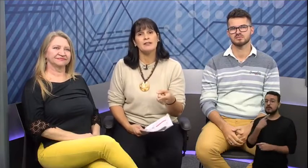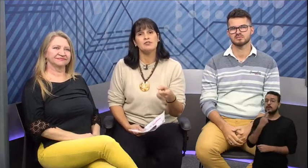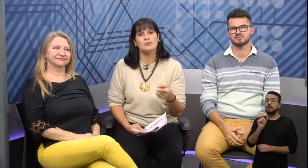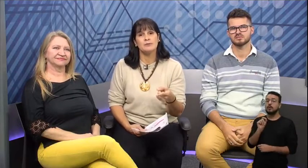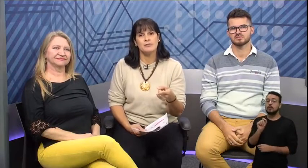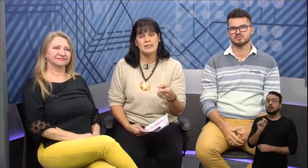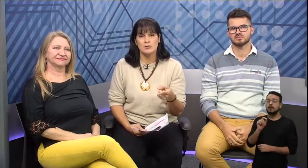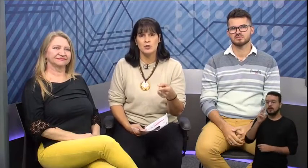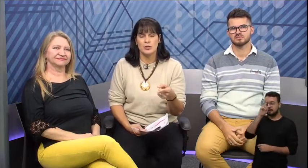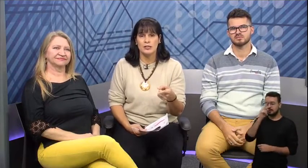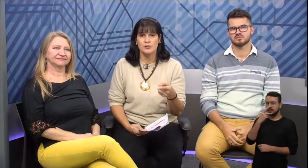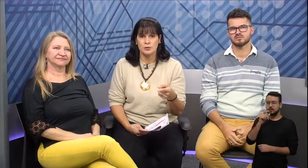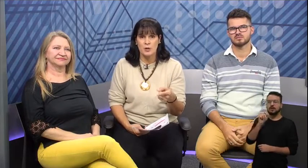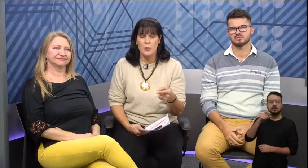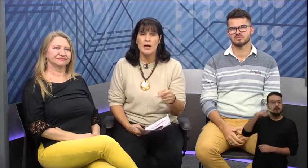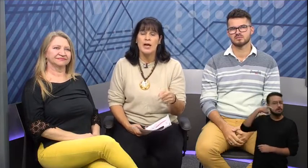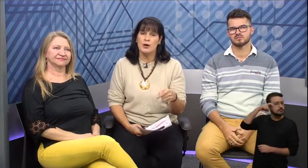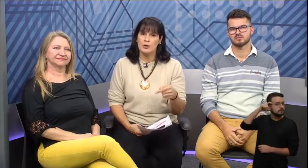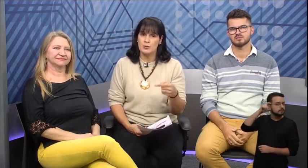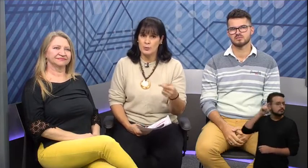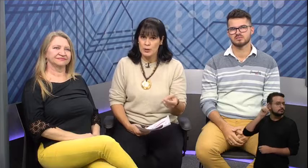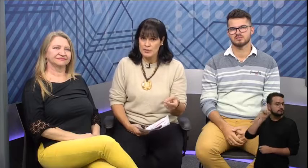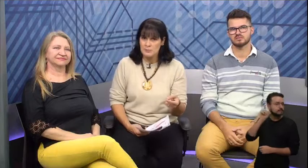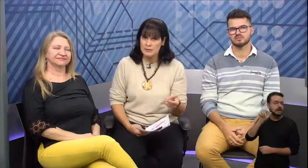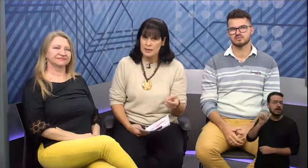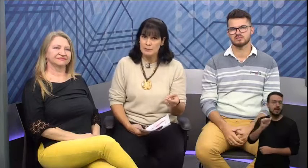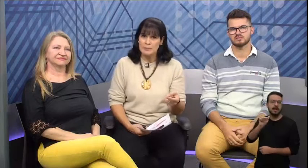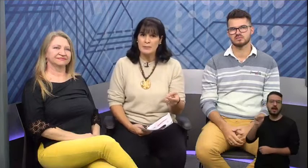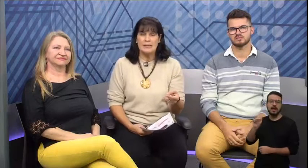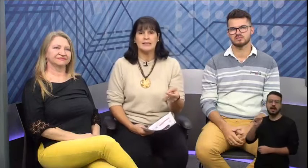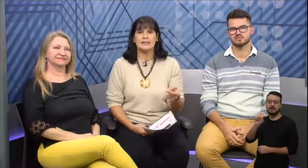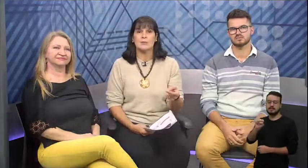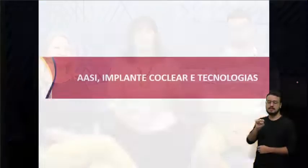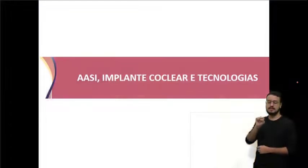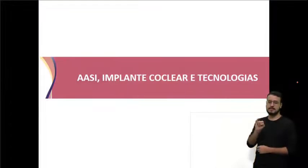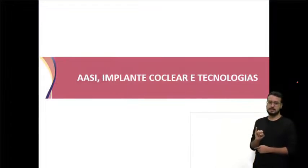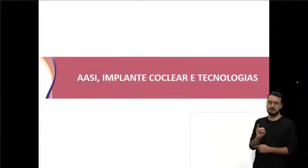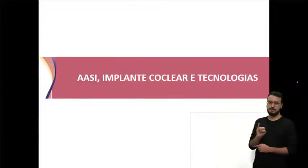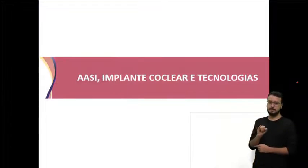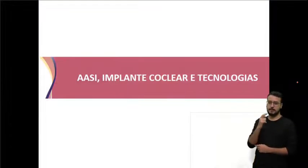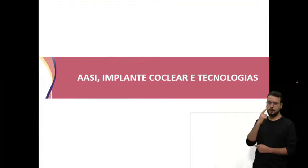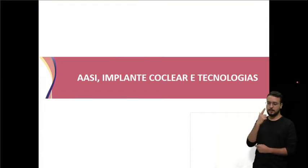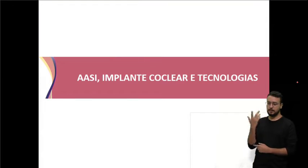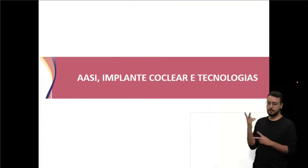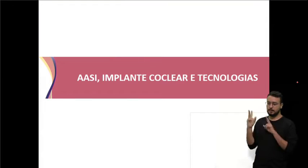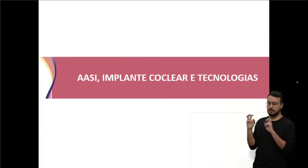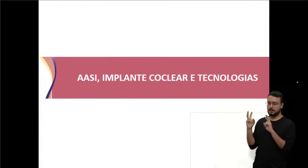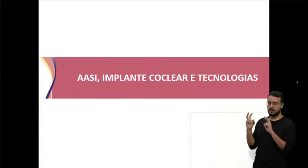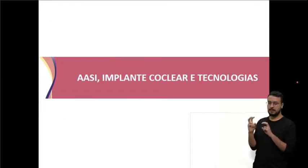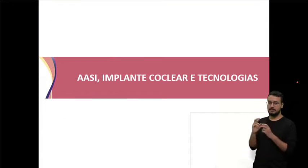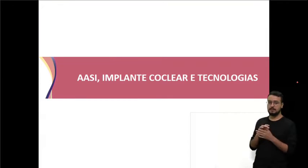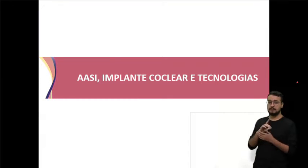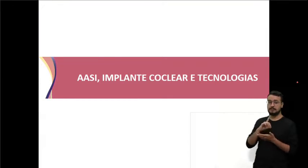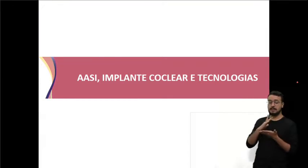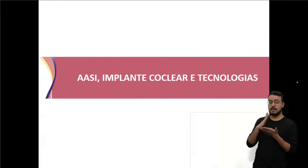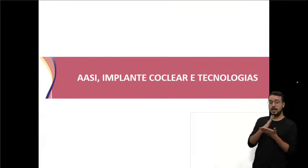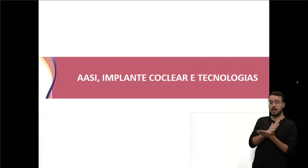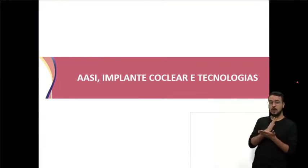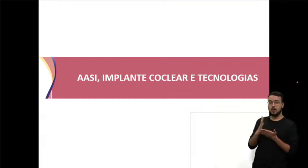de amplificação sonora individual. É o nosso próximo tema. Então, olha lá, nós temos alguns modelos de aparelho de amplificação sonora